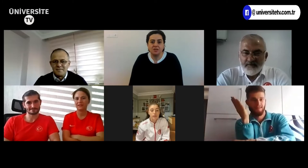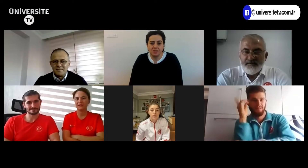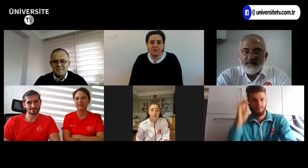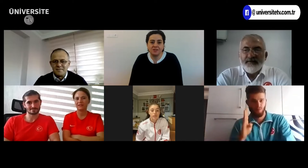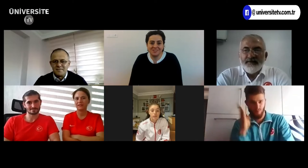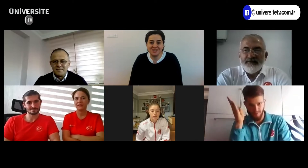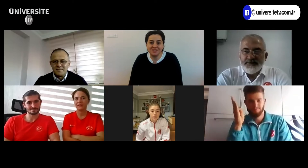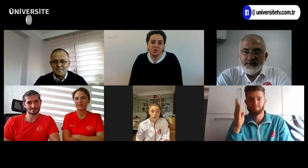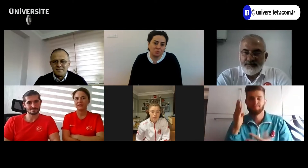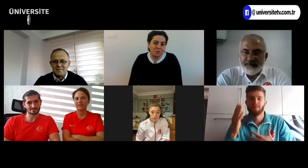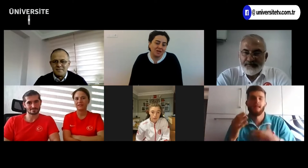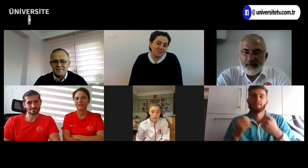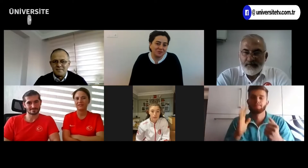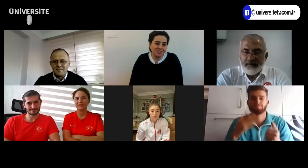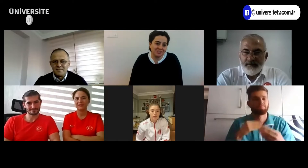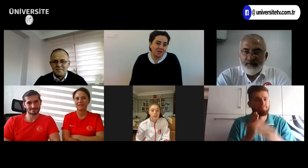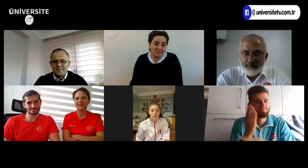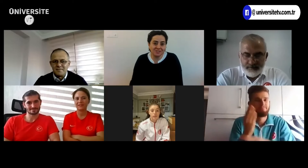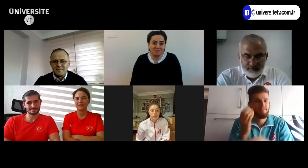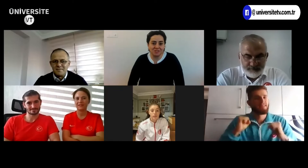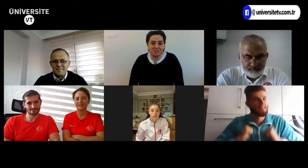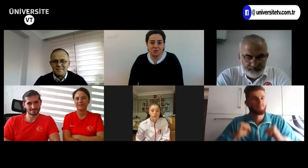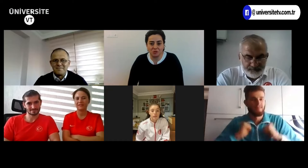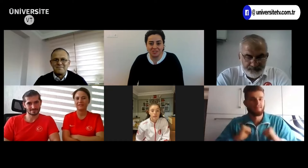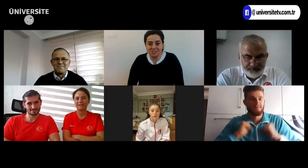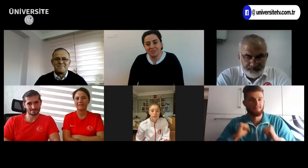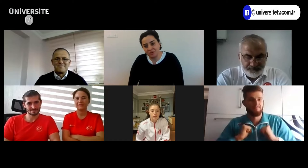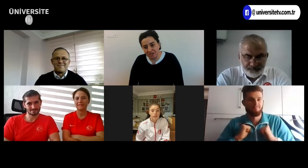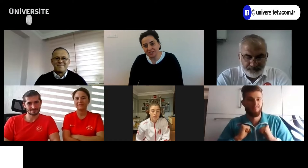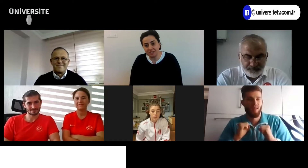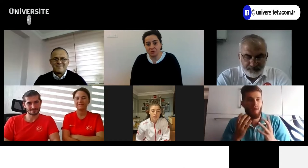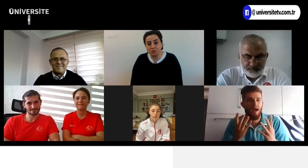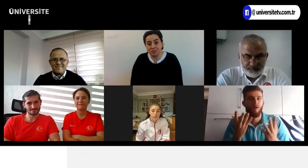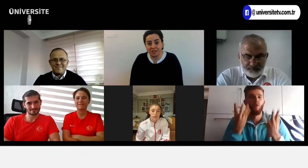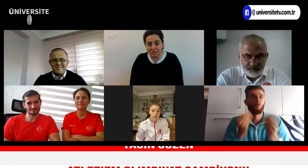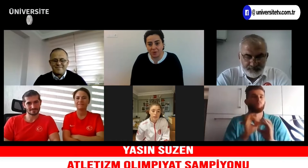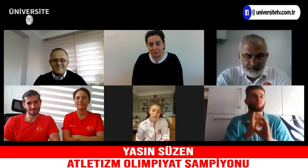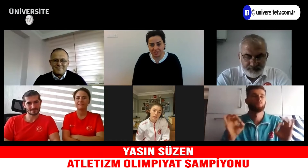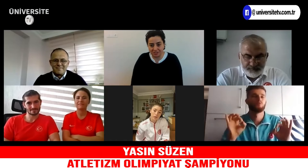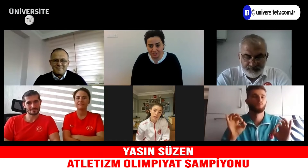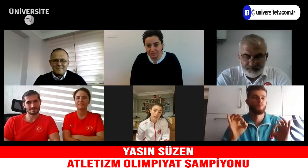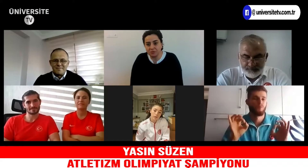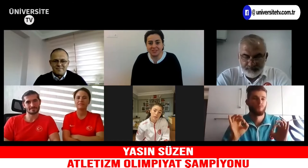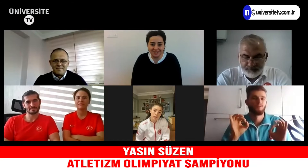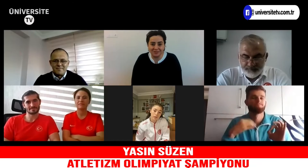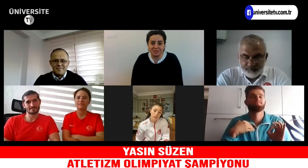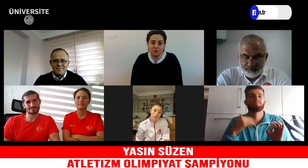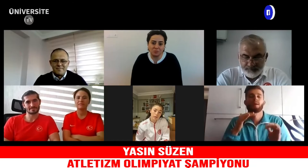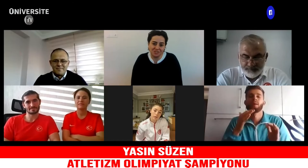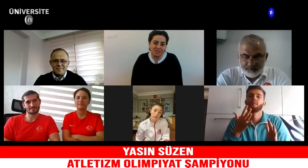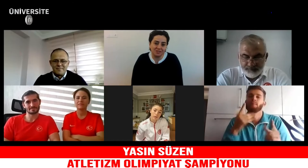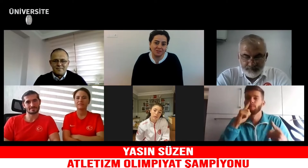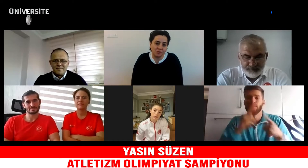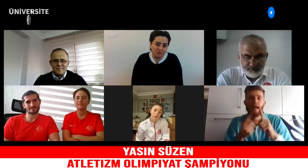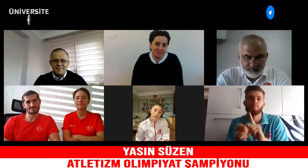ama çok herhalde orada atletizmde ışık gördükleri için beni oraya aldılar. İlk önce yüksek atlamayla başladık. Yüksek atlamada